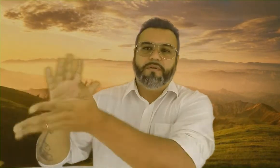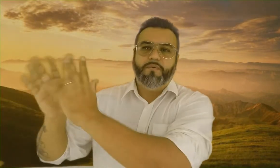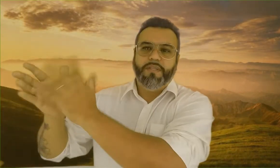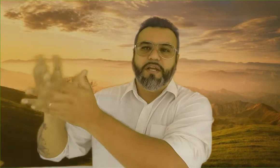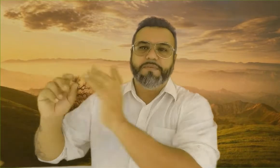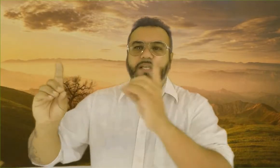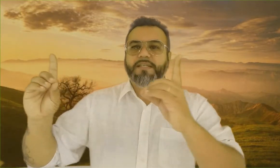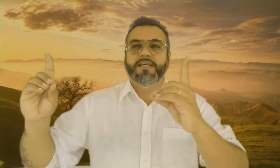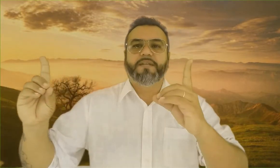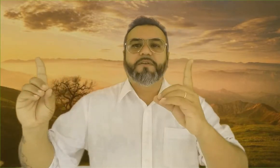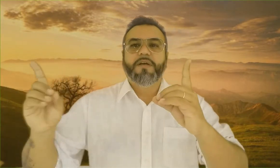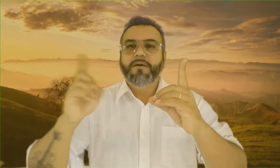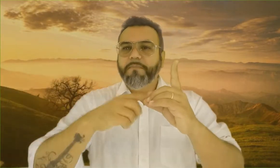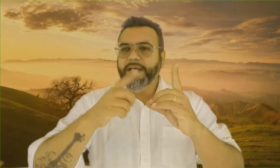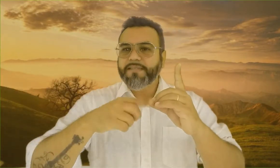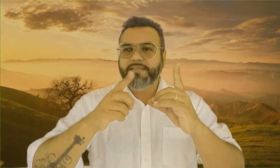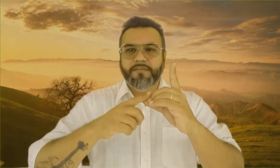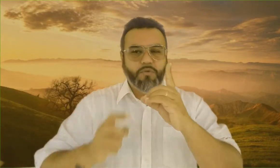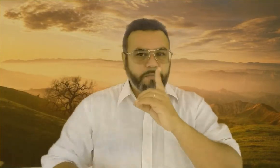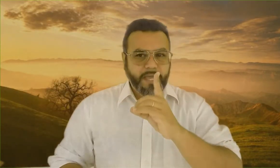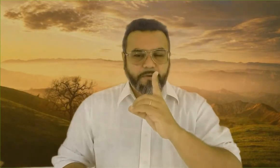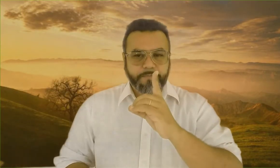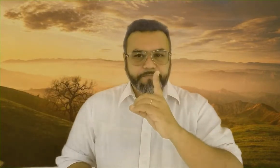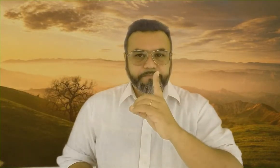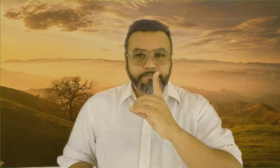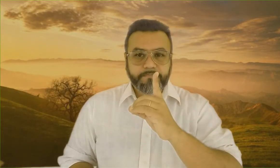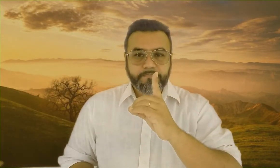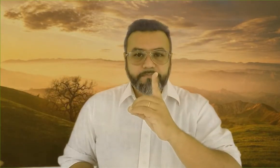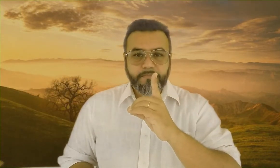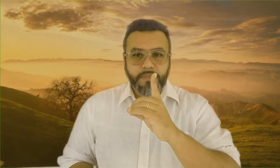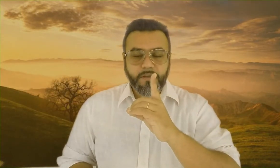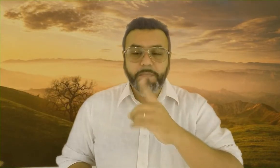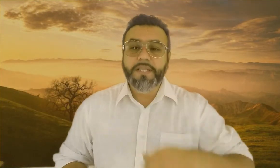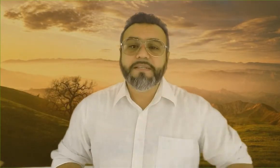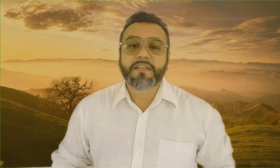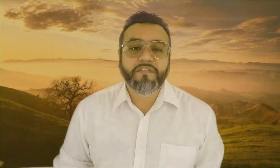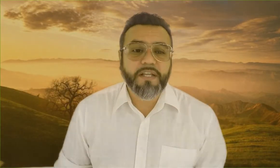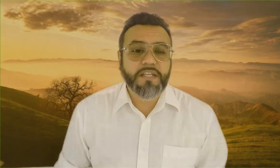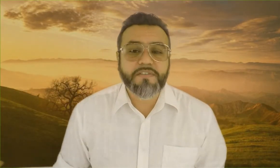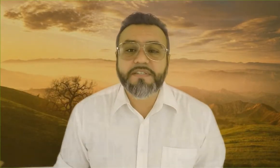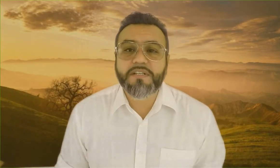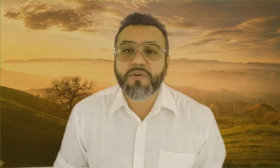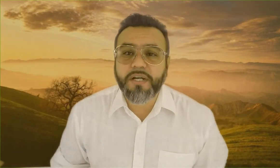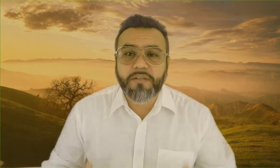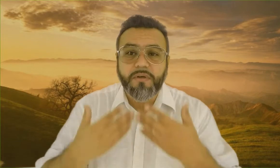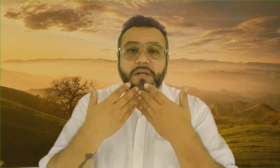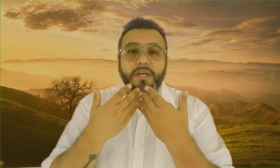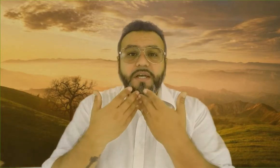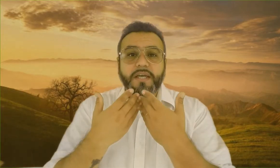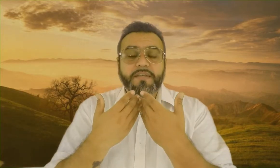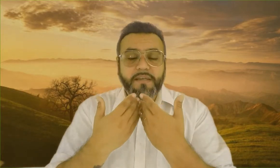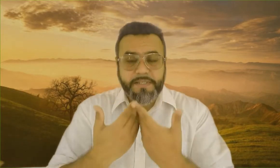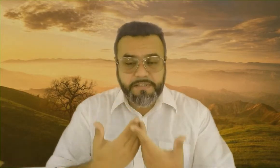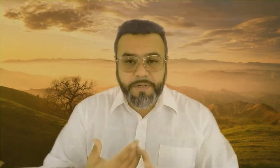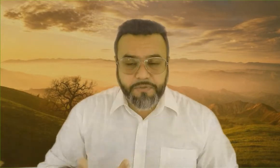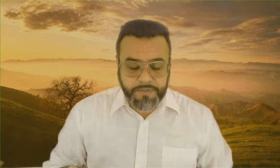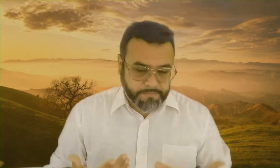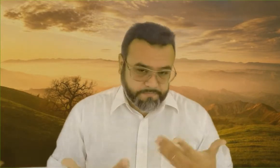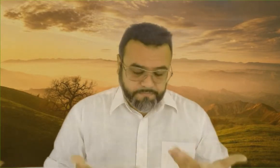o intérprete sinalizando, mas no meio, o palestrante está falando e às vezes está jogando, sabe essas expressões? Você